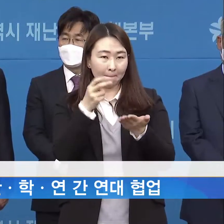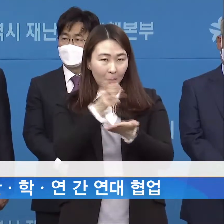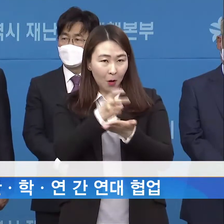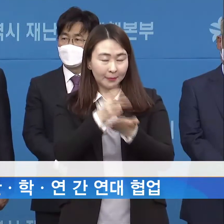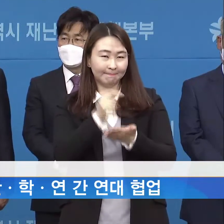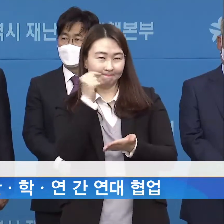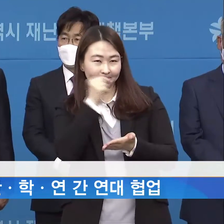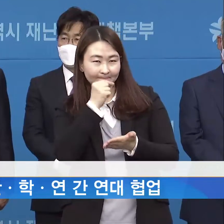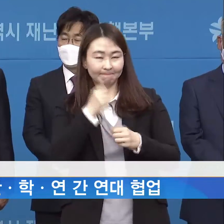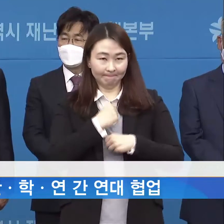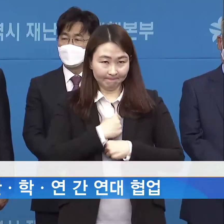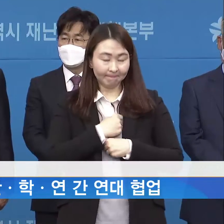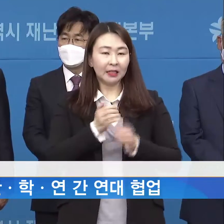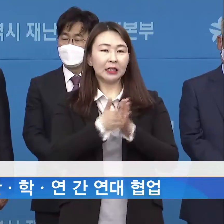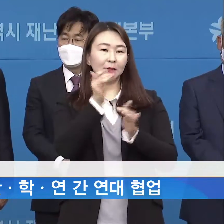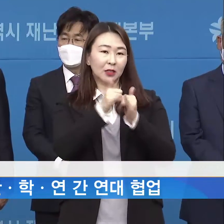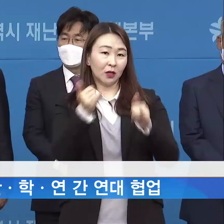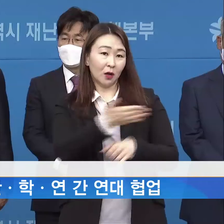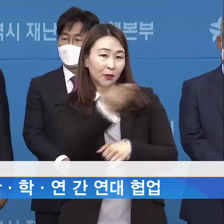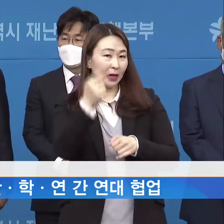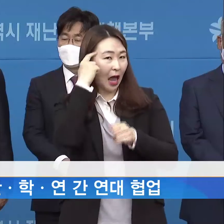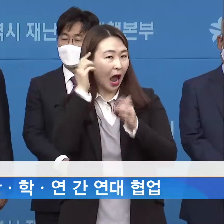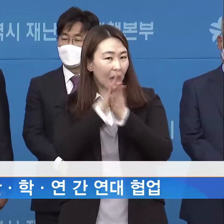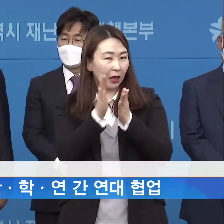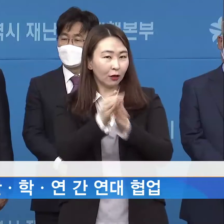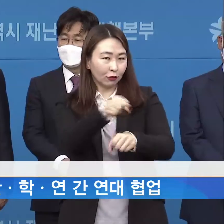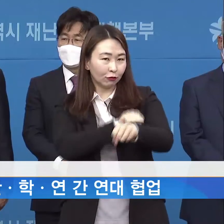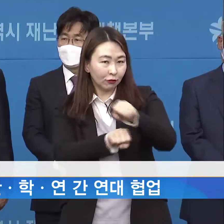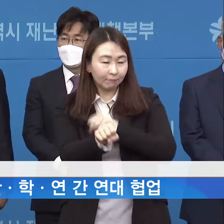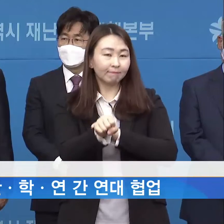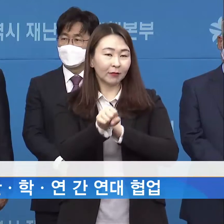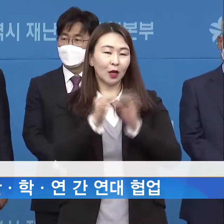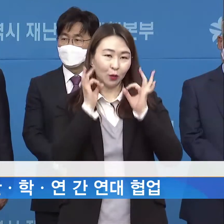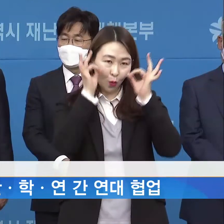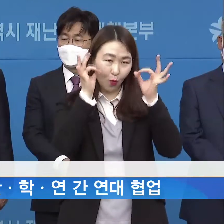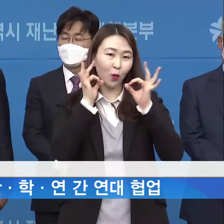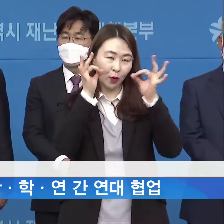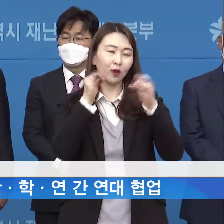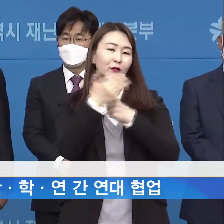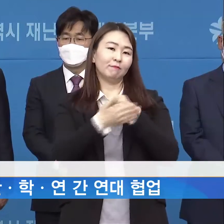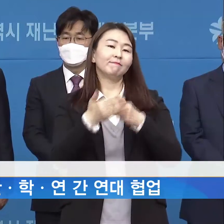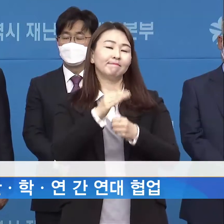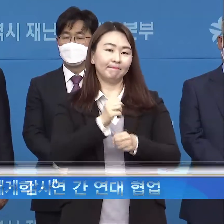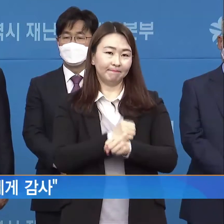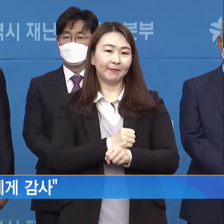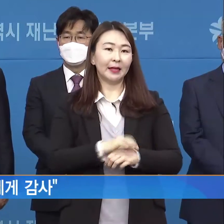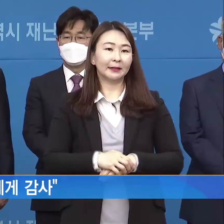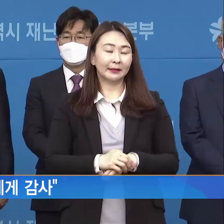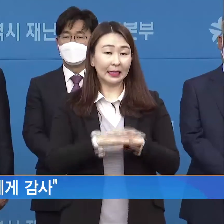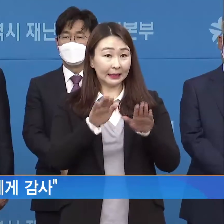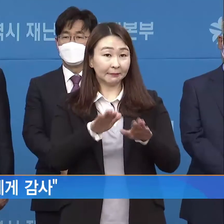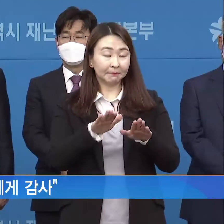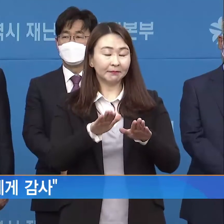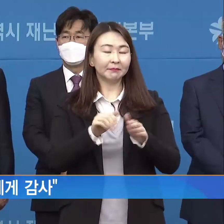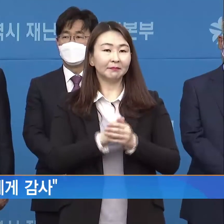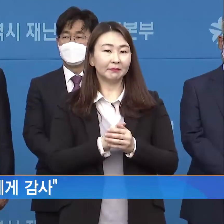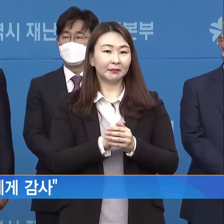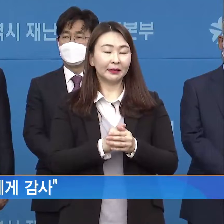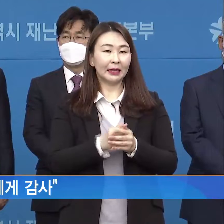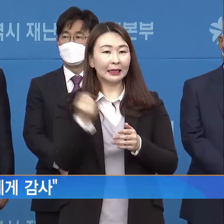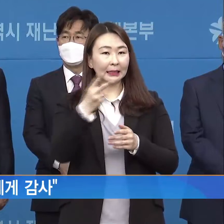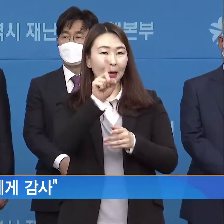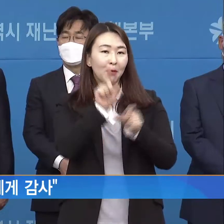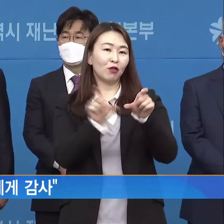따라준 시민 여러분의 자발적이고 적극적인 노력 덕분이었습니다. 이 자리를 빌려 다시